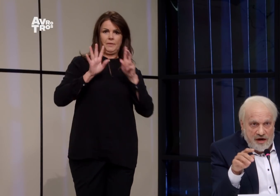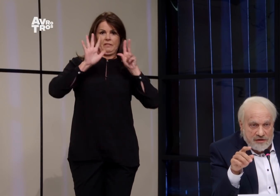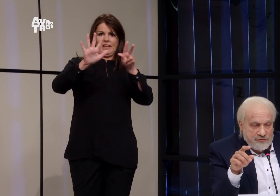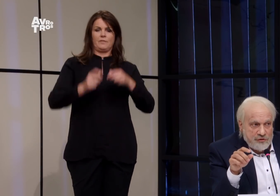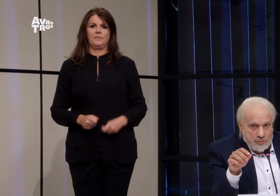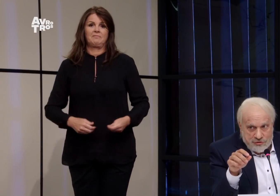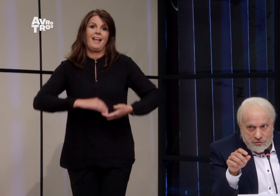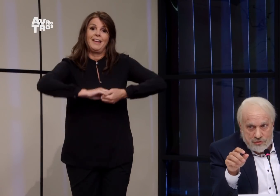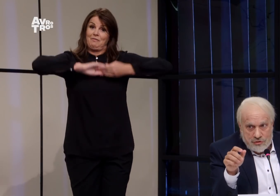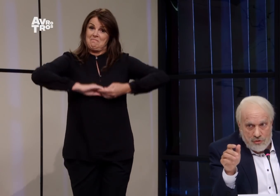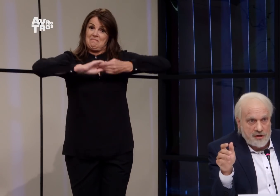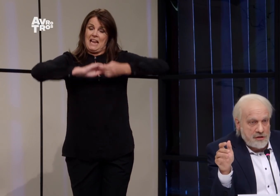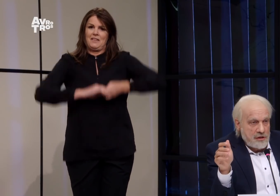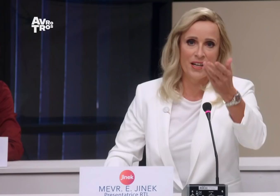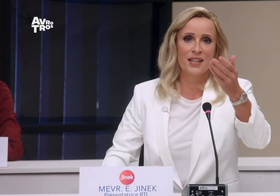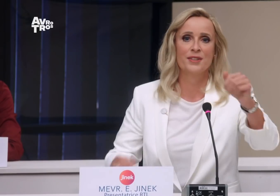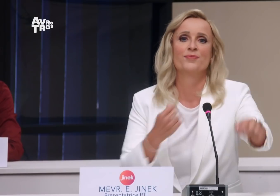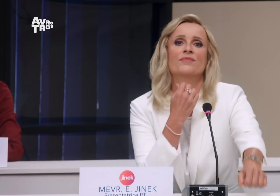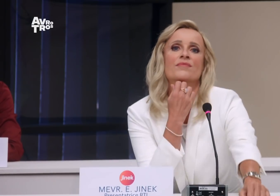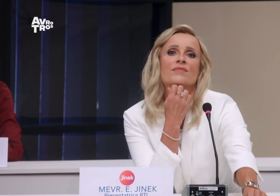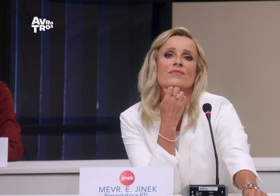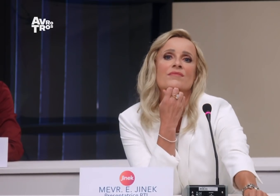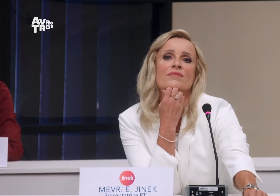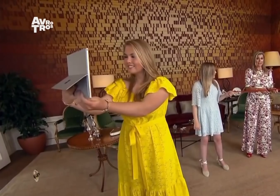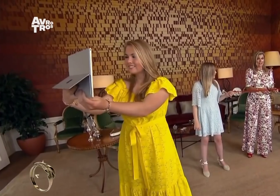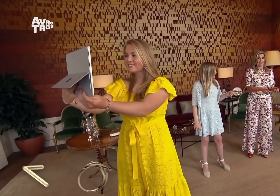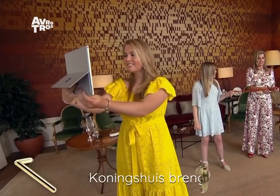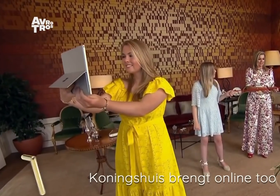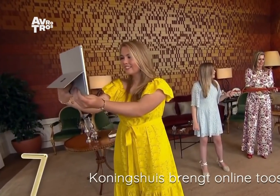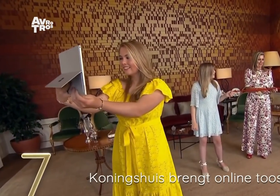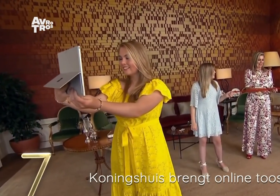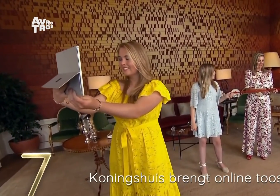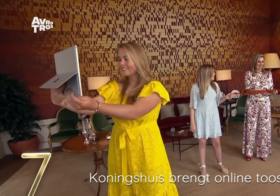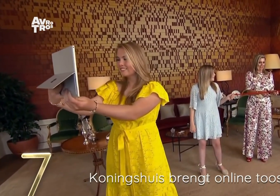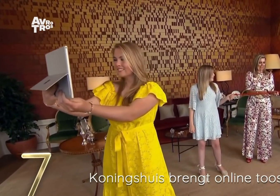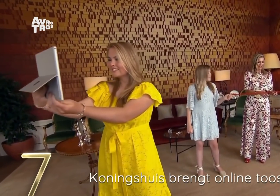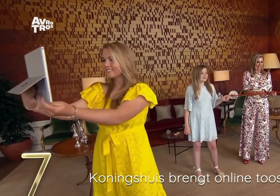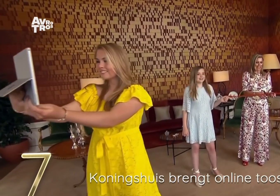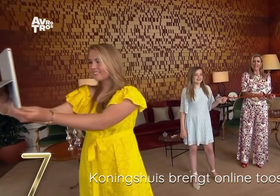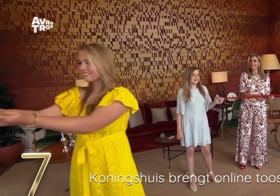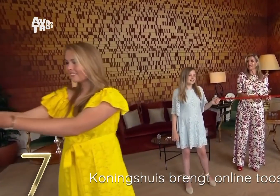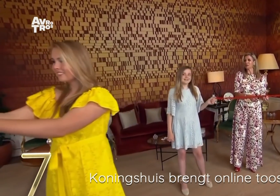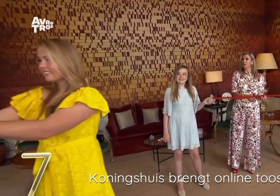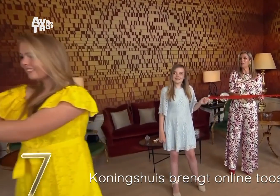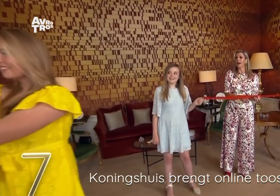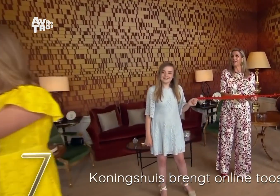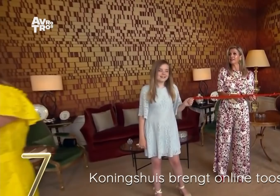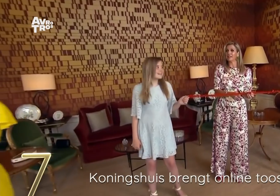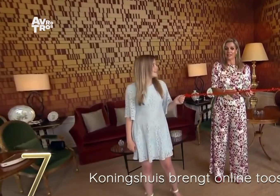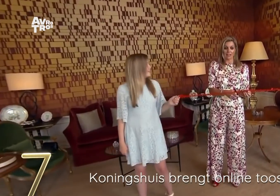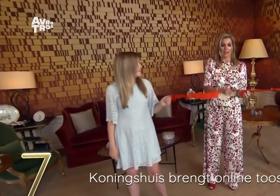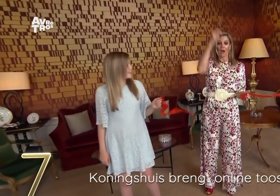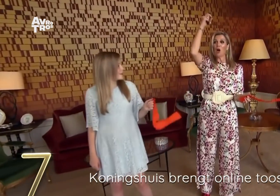is de verjaardag van onze koning. Even kijken. Bij deze gaat de digitale